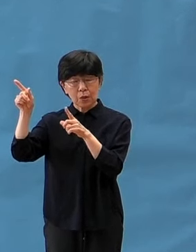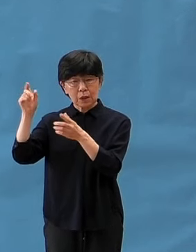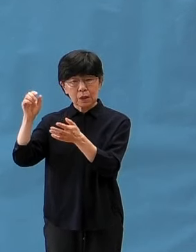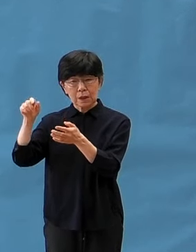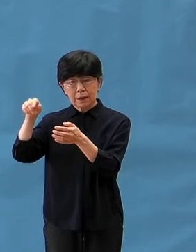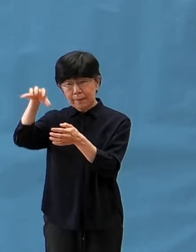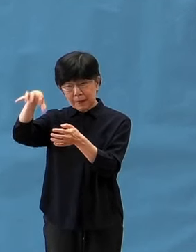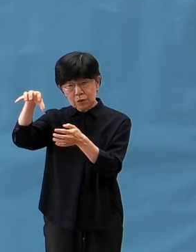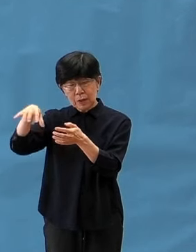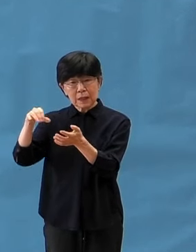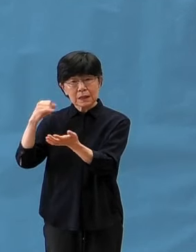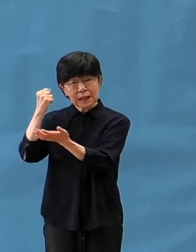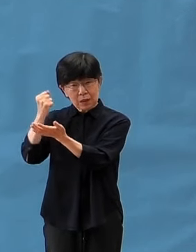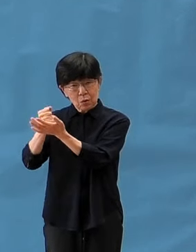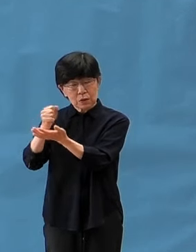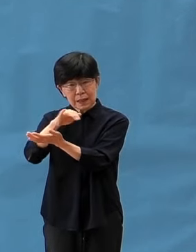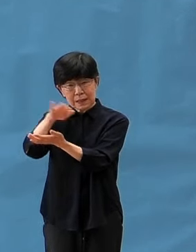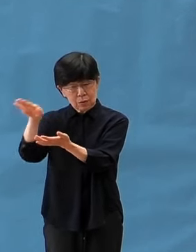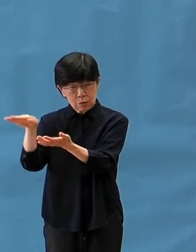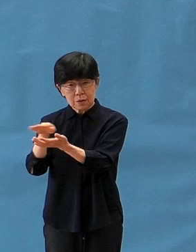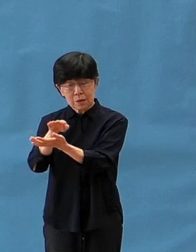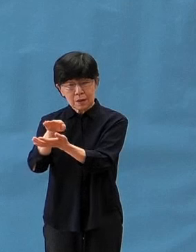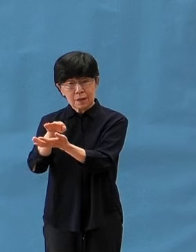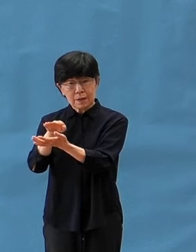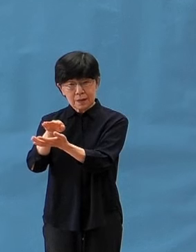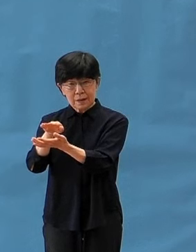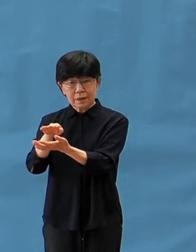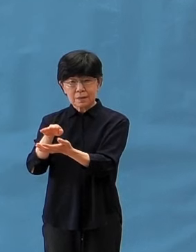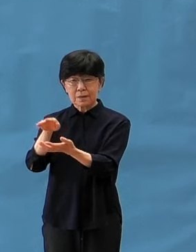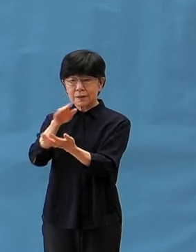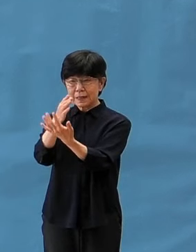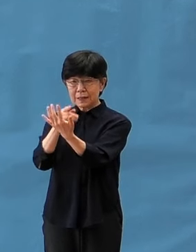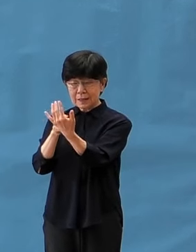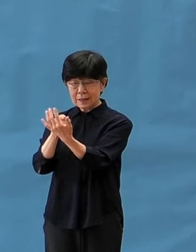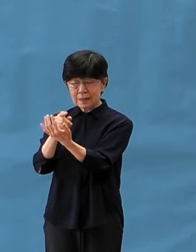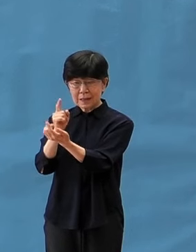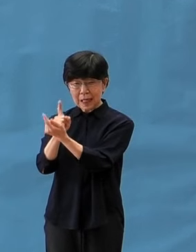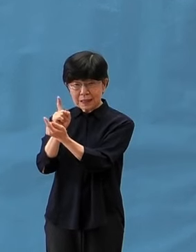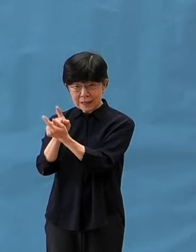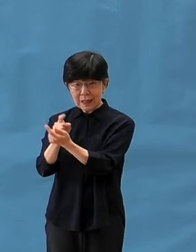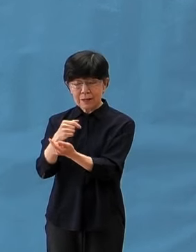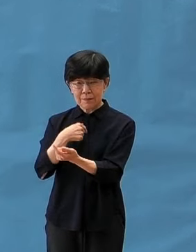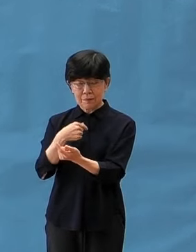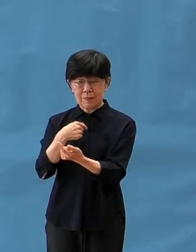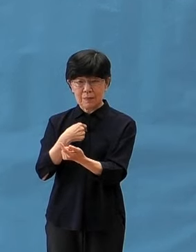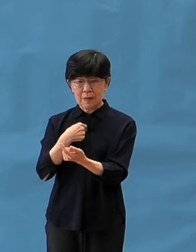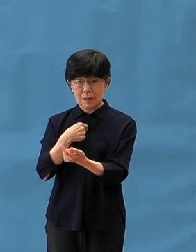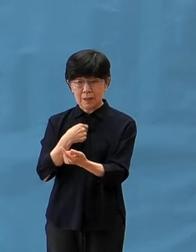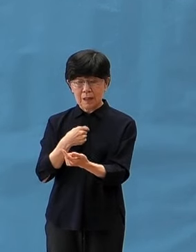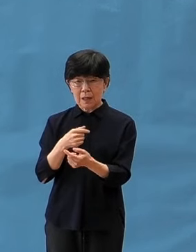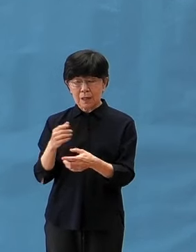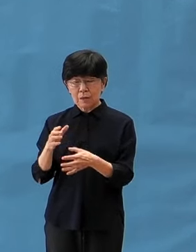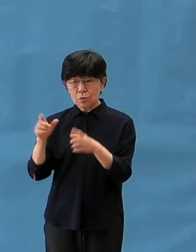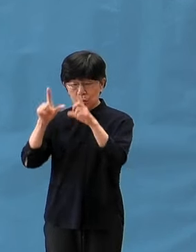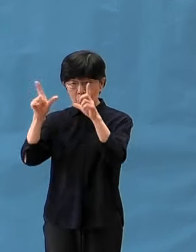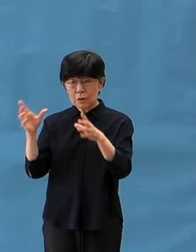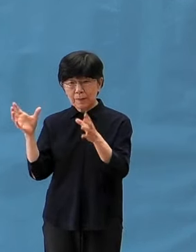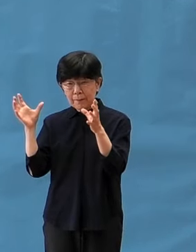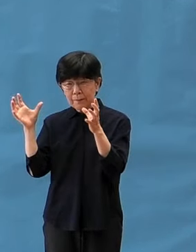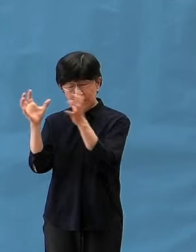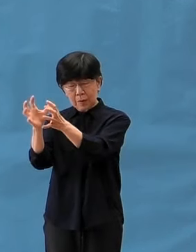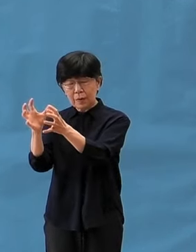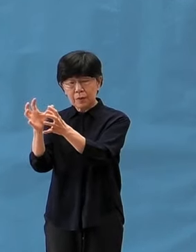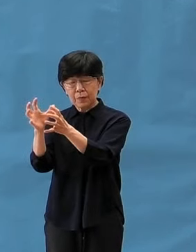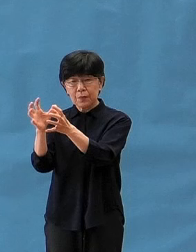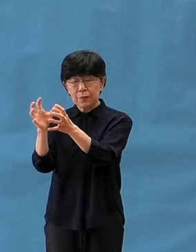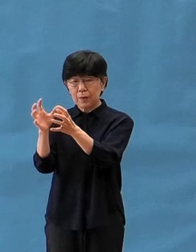方々に対して、私は東京一極集中けしからんと言ったんで、それはまあカチンと来られたんだと思いますね。まあその私が